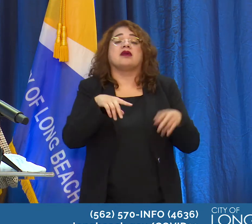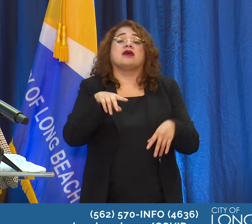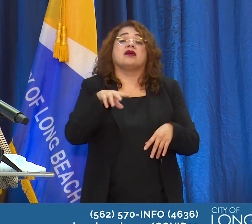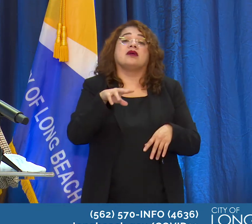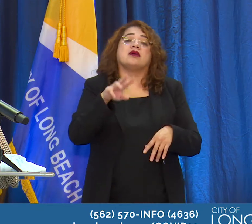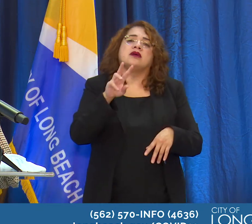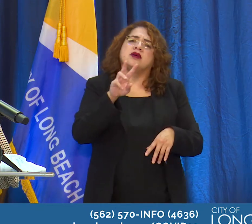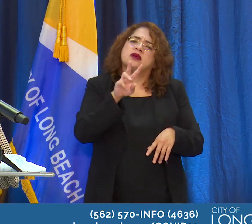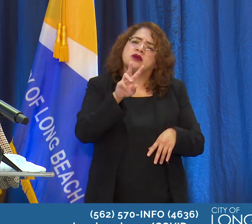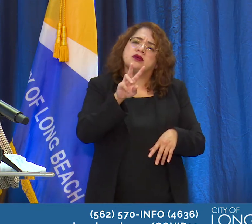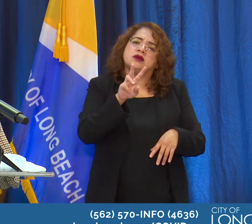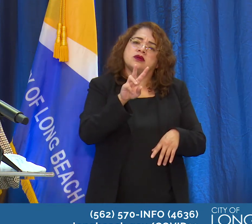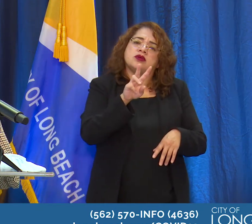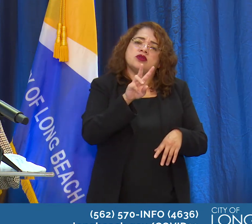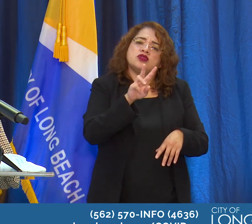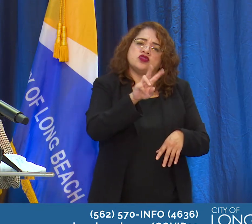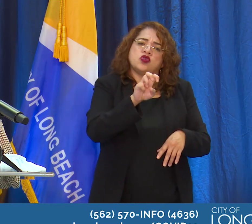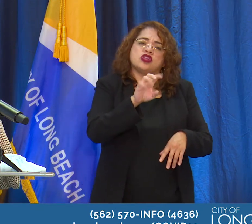284.